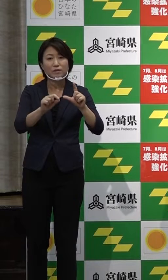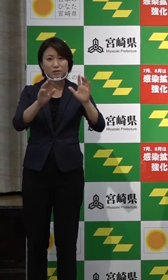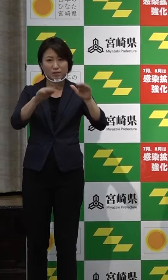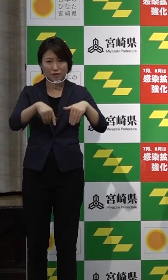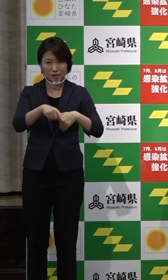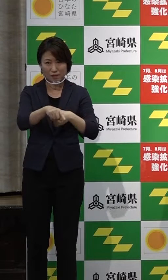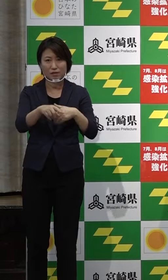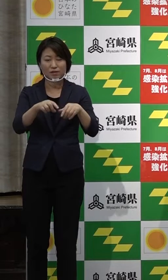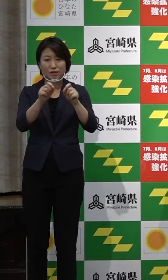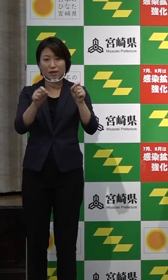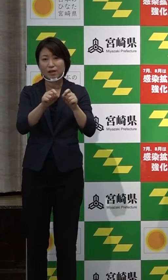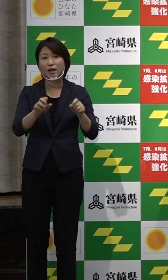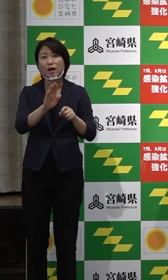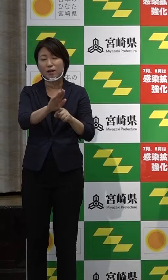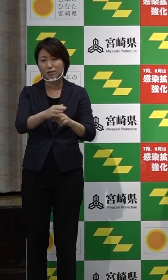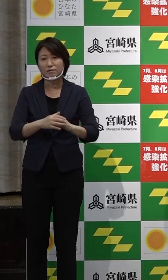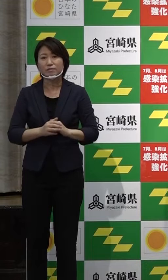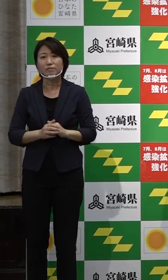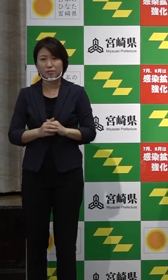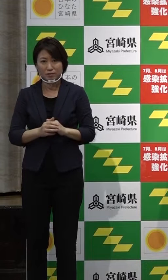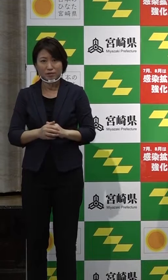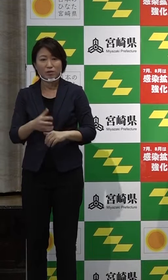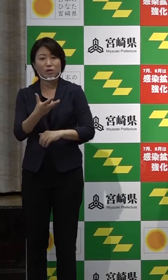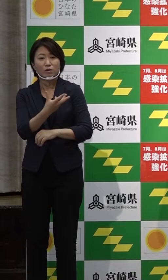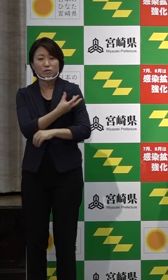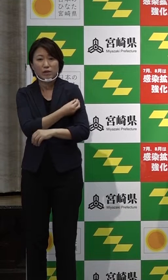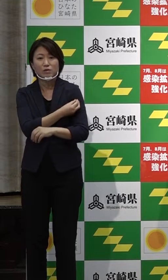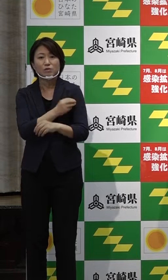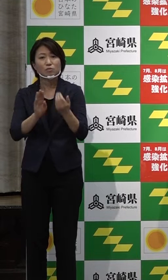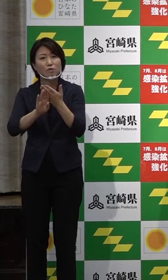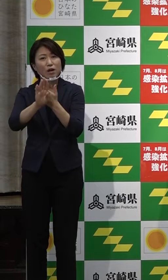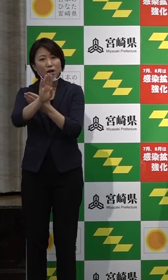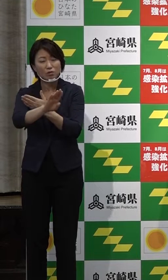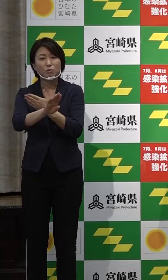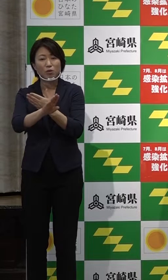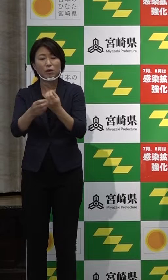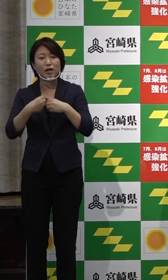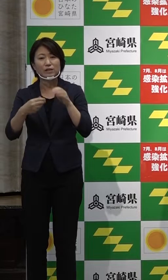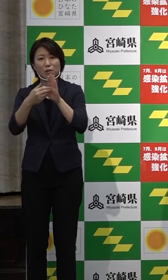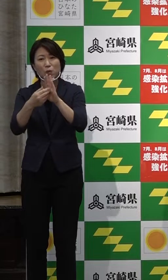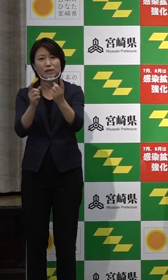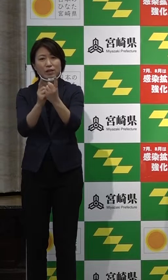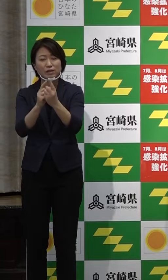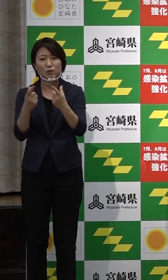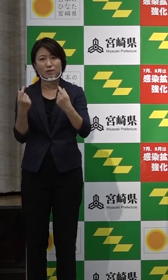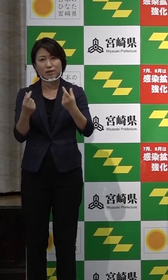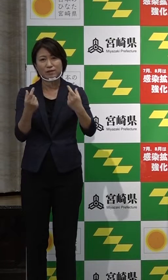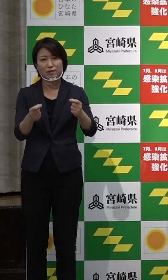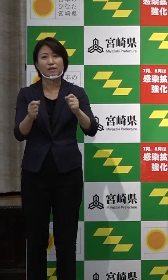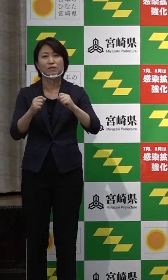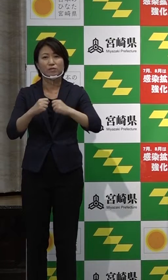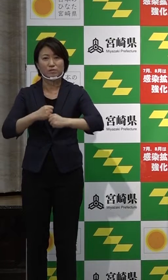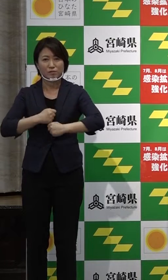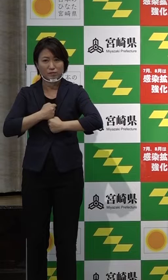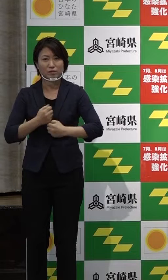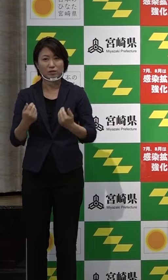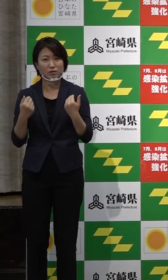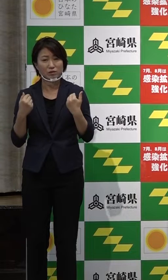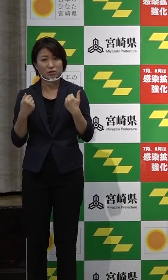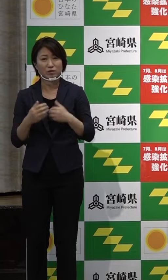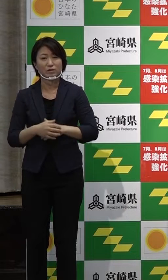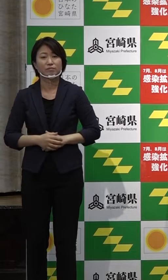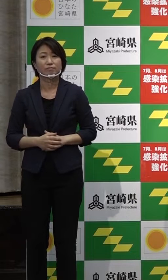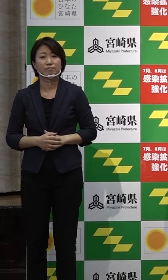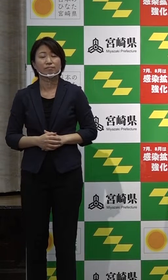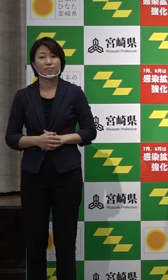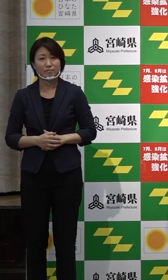ということがあります。ただワクチン接種後もですね、感染防止対策を徹底する必要があるということであります